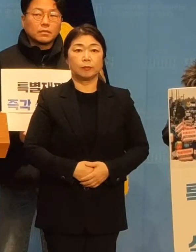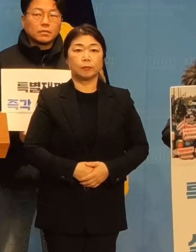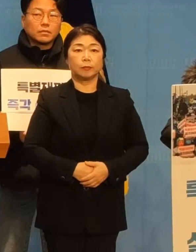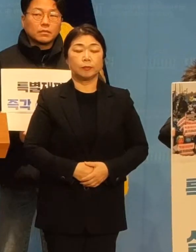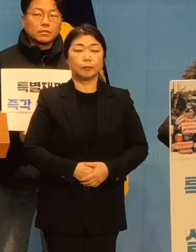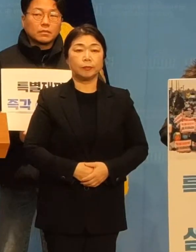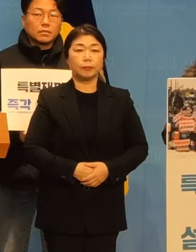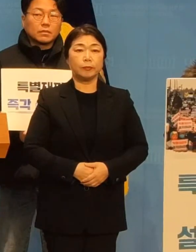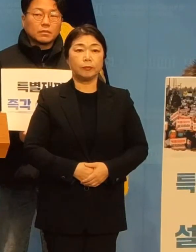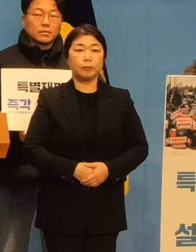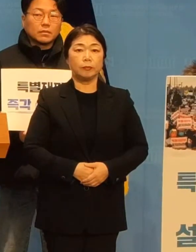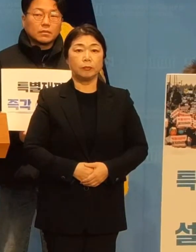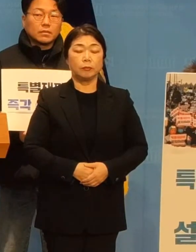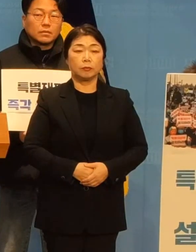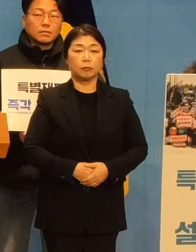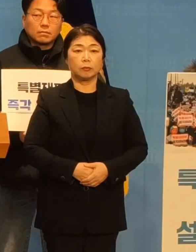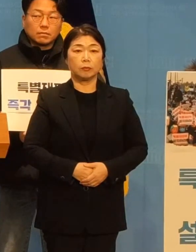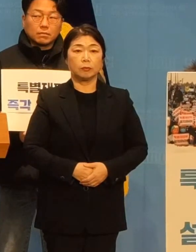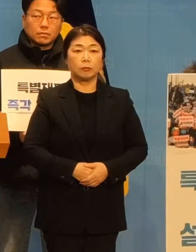열었습니다. 우리